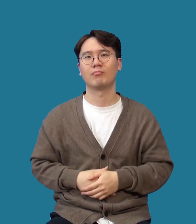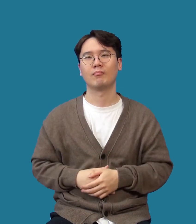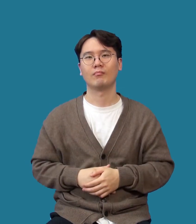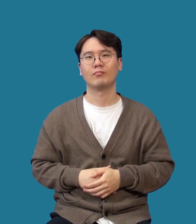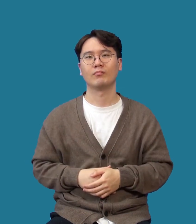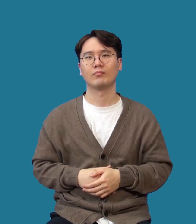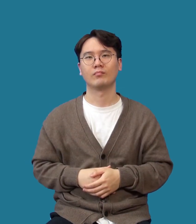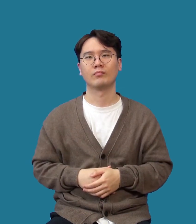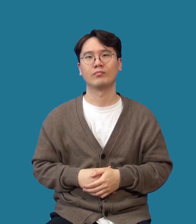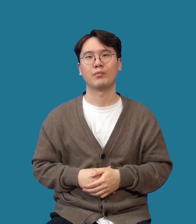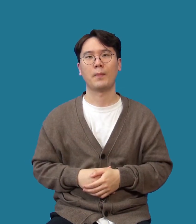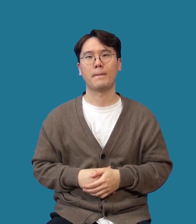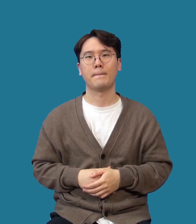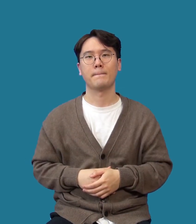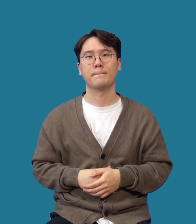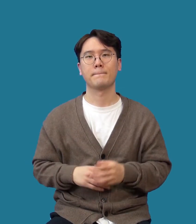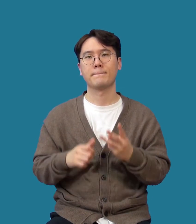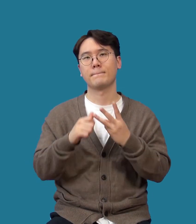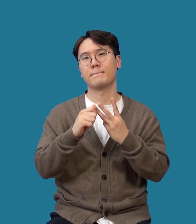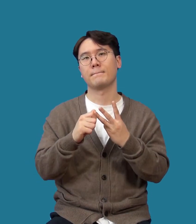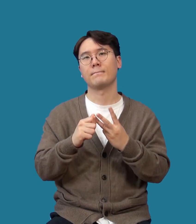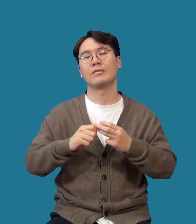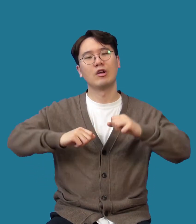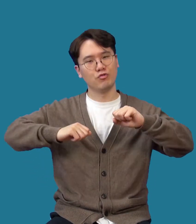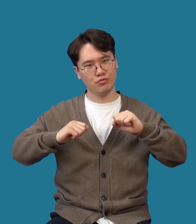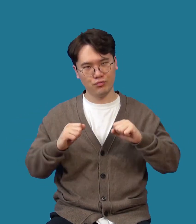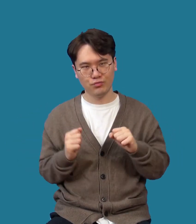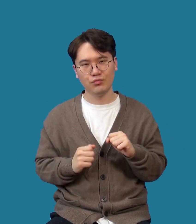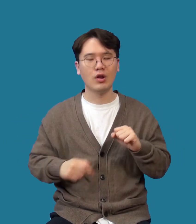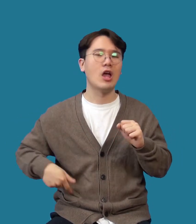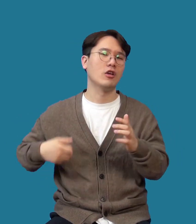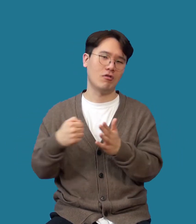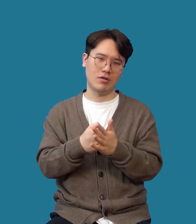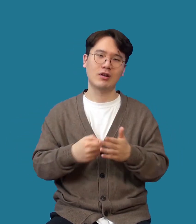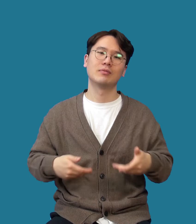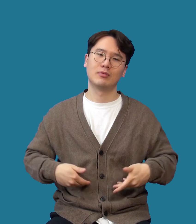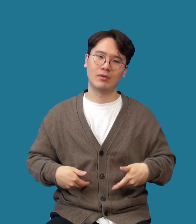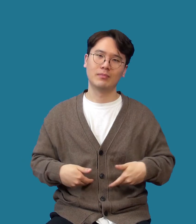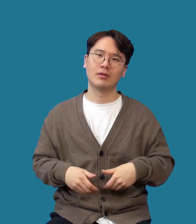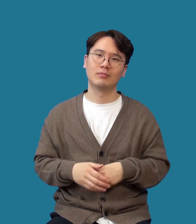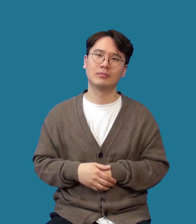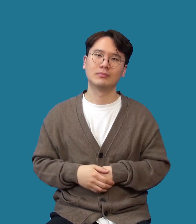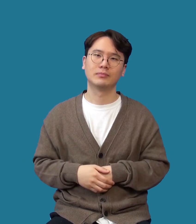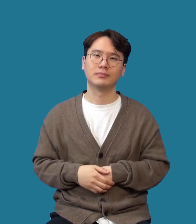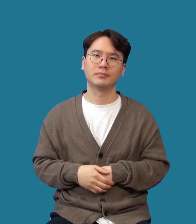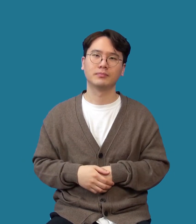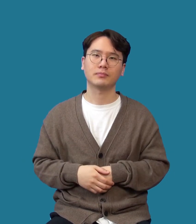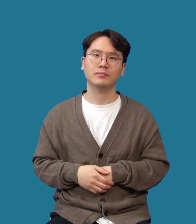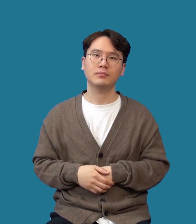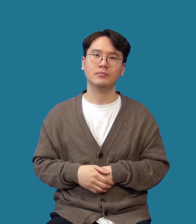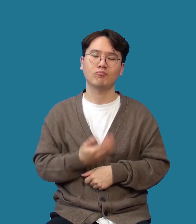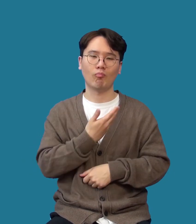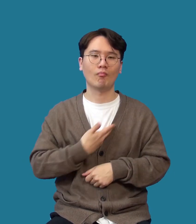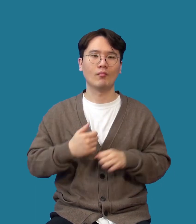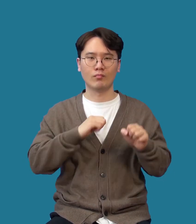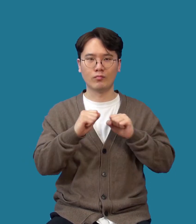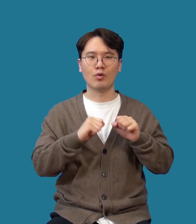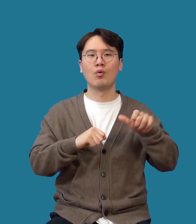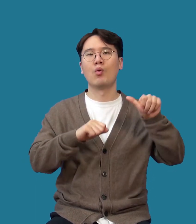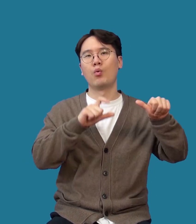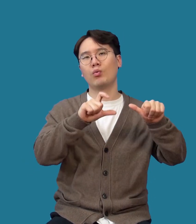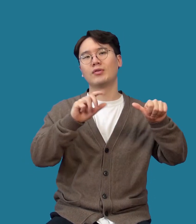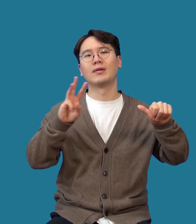세 번째로는 순종의 결단이 있어야 합니다. 사도행전 5장